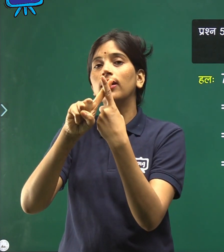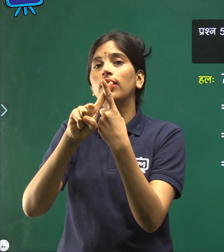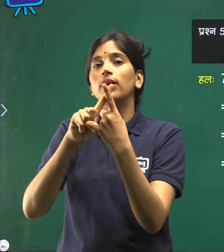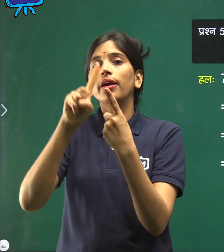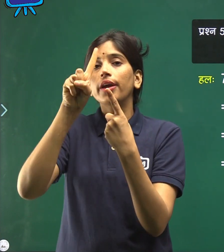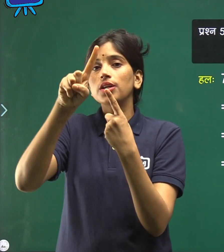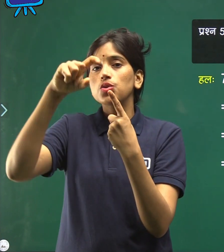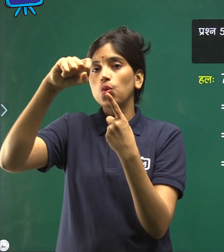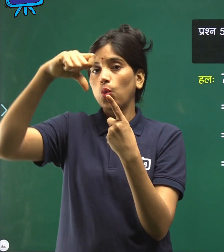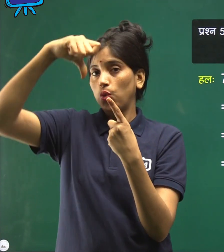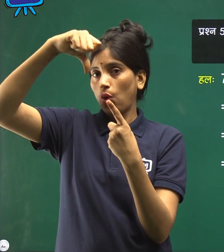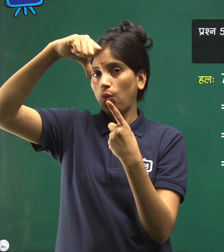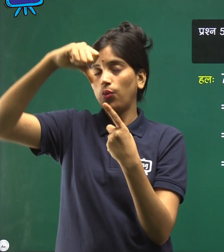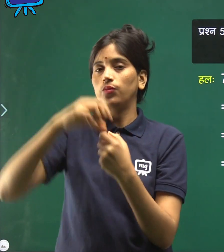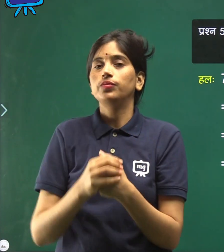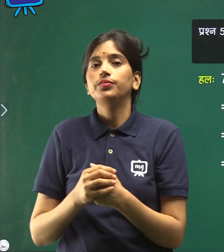109।